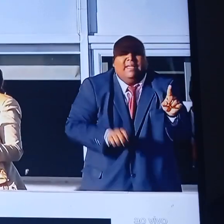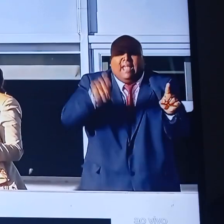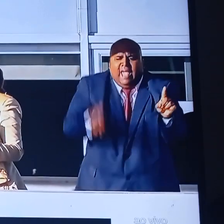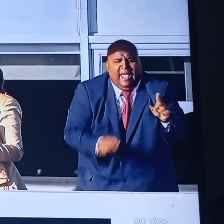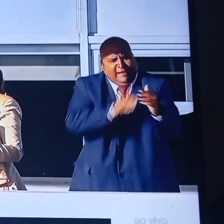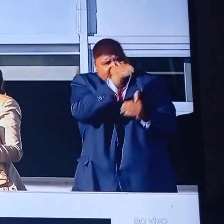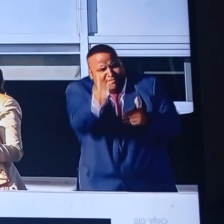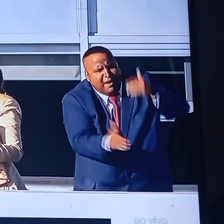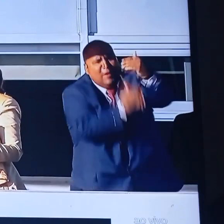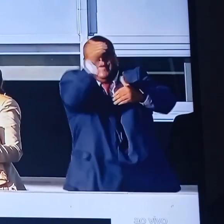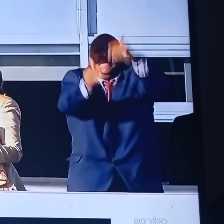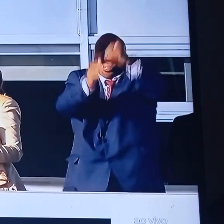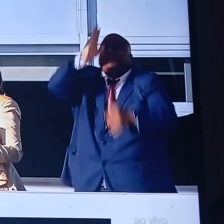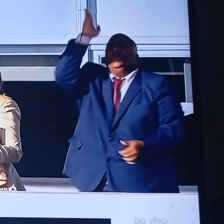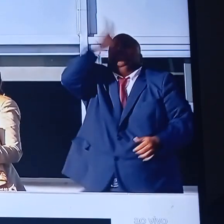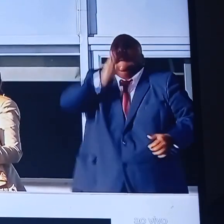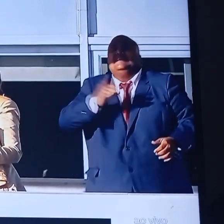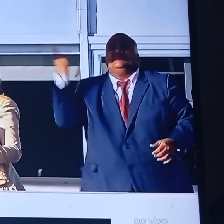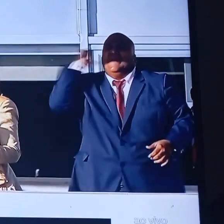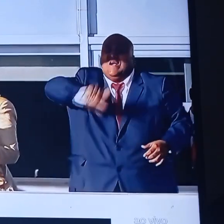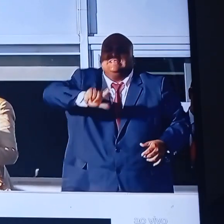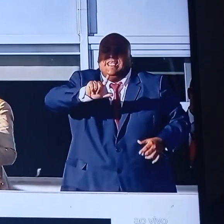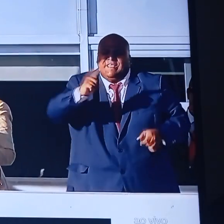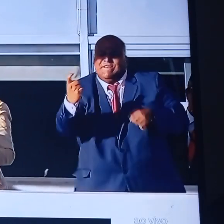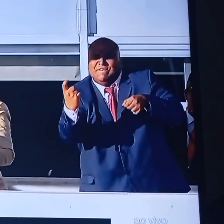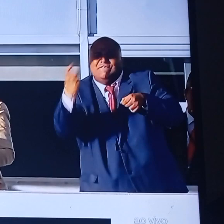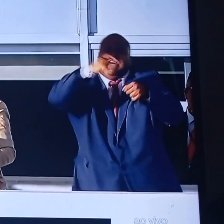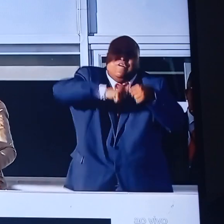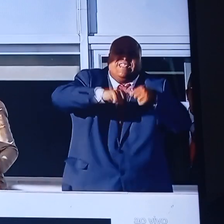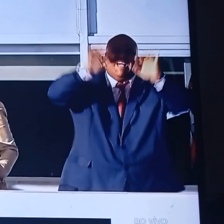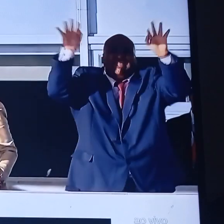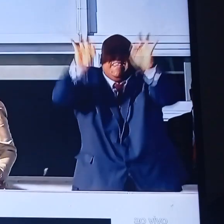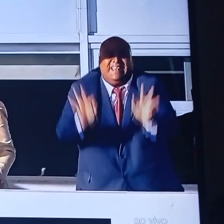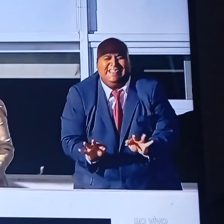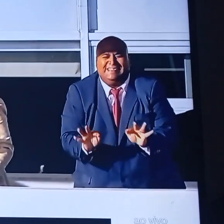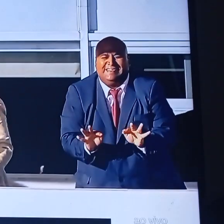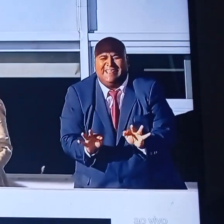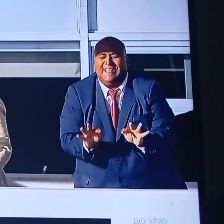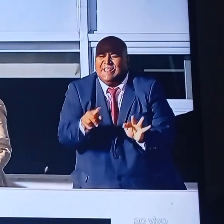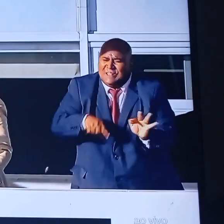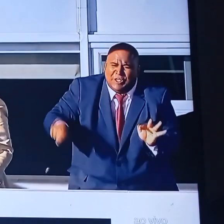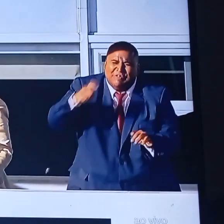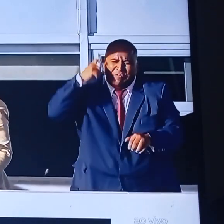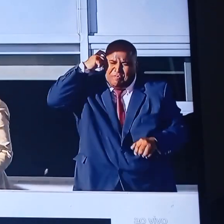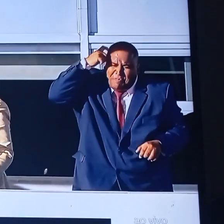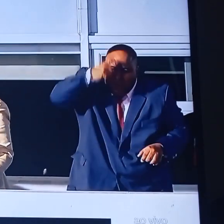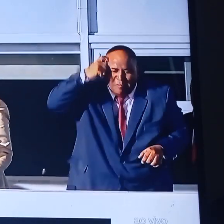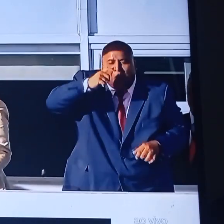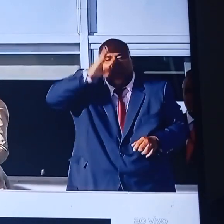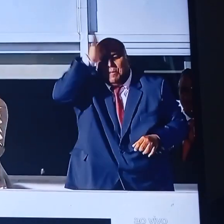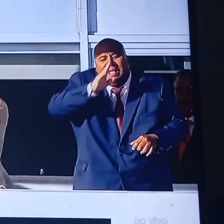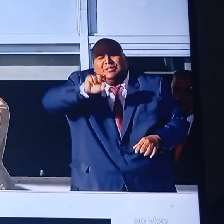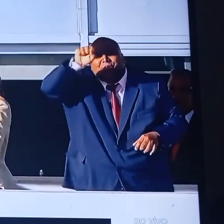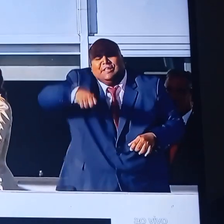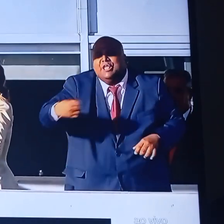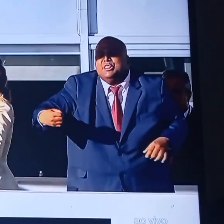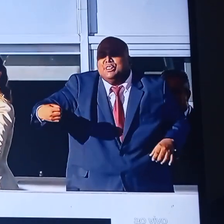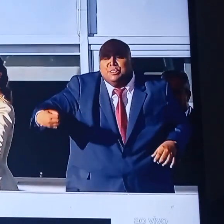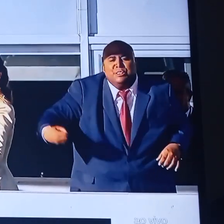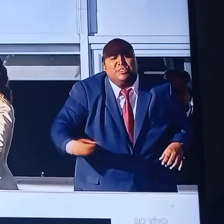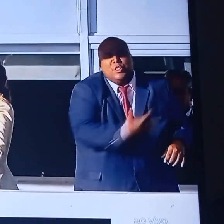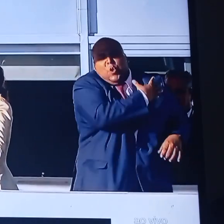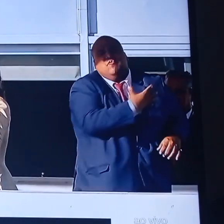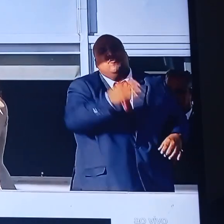olhar para a frente e voltar a sorrir. Vamos virar esta página e escrever em conjunto um novo e